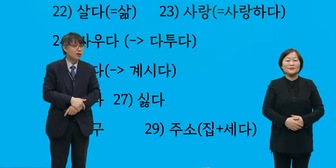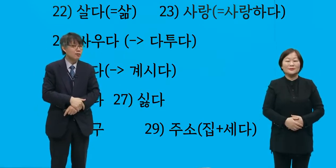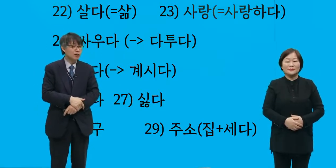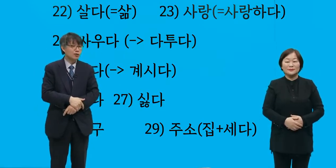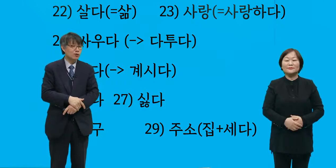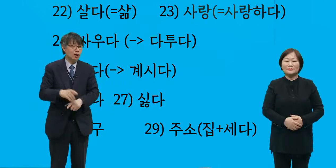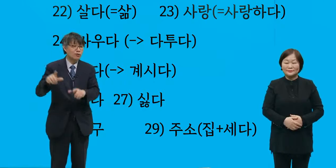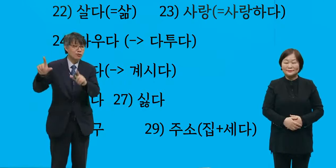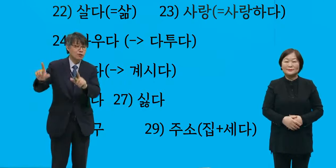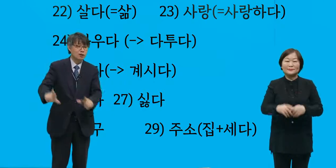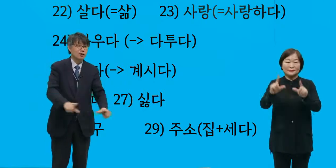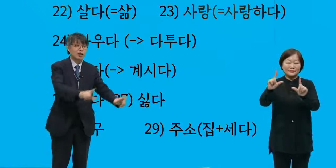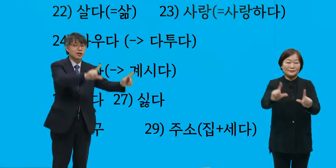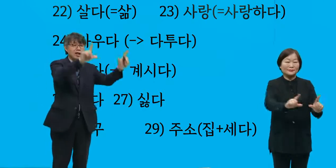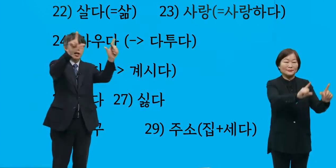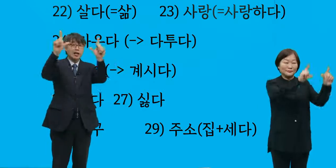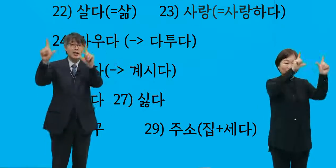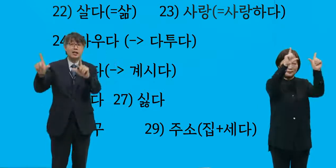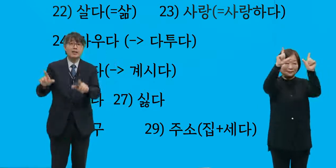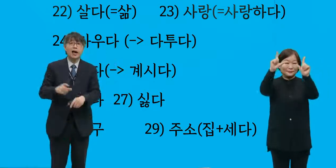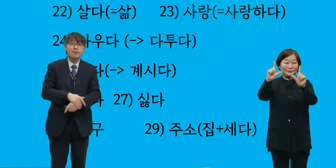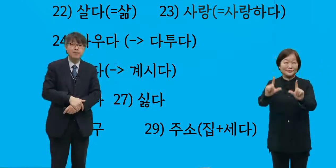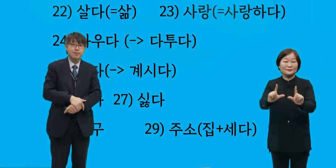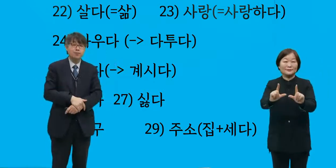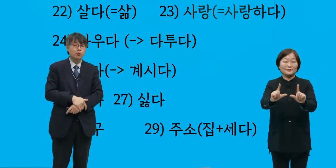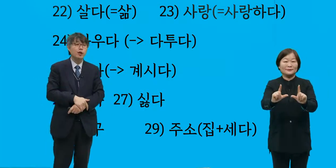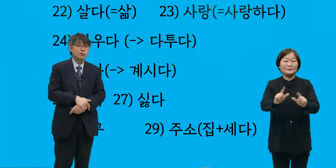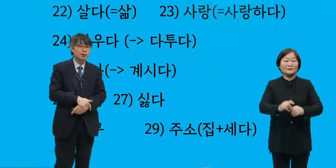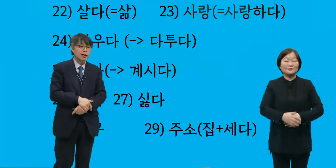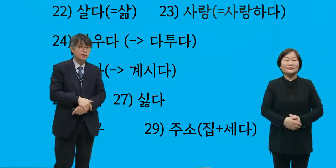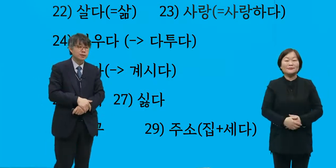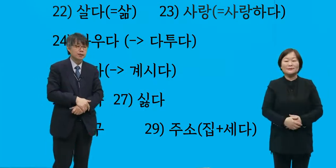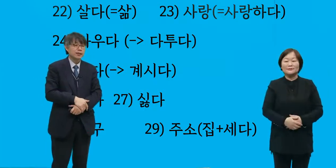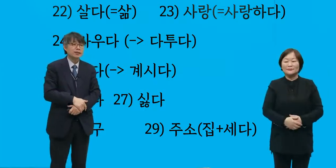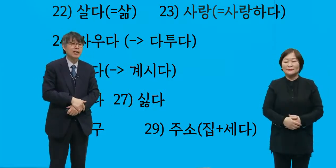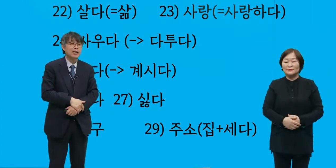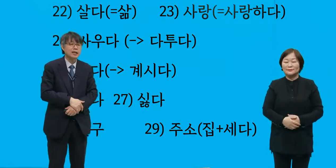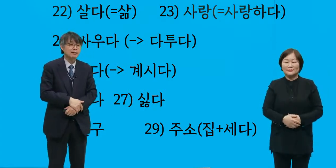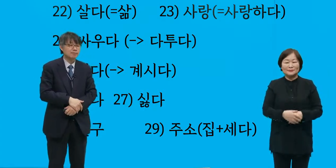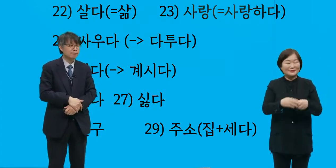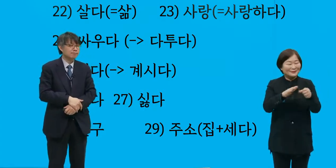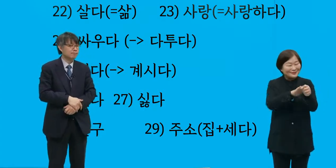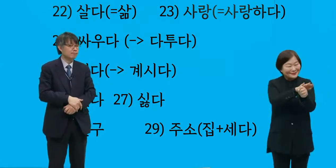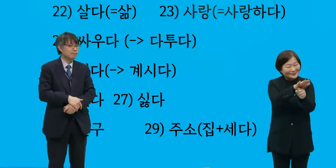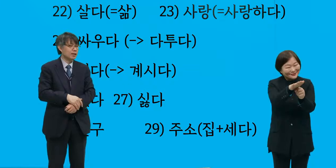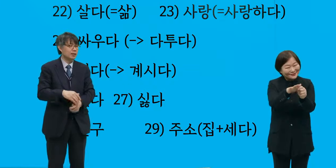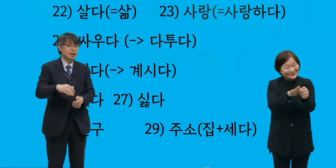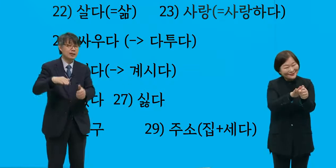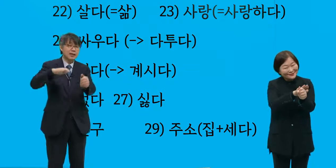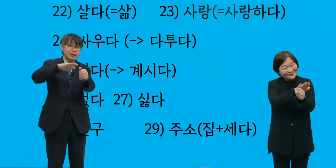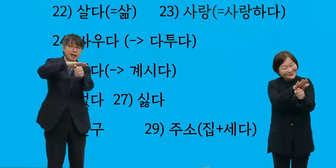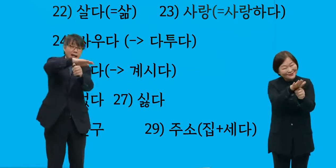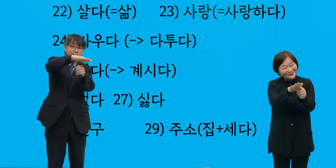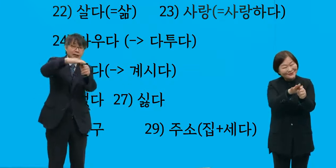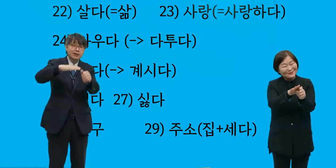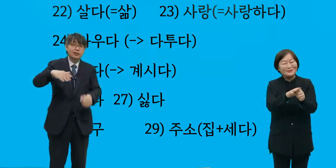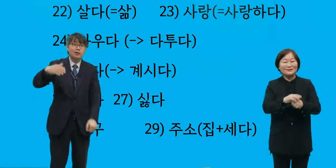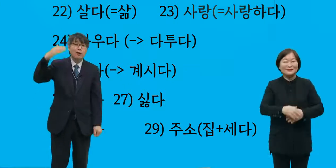겁니다. 그죠? 하루하루 살다. 삶. 똑같습니다. 사랑하다. 자, 사랑하다. 자, 머리를